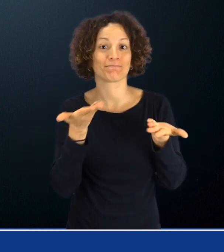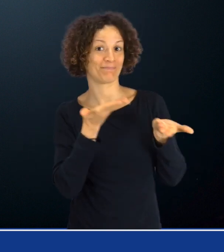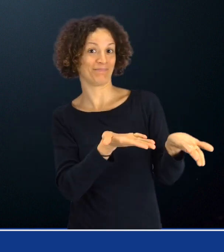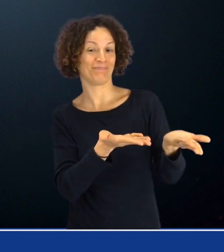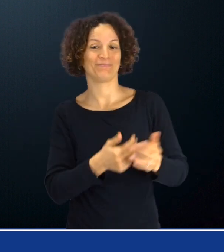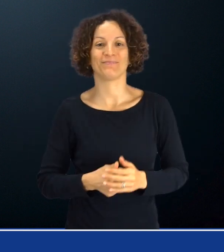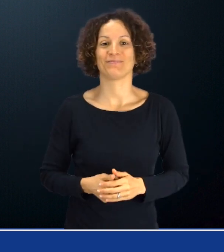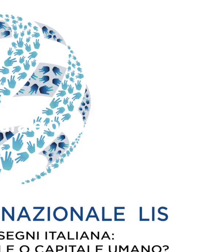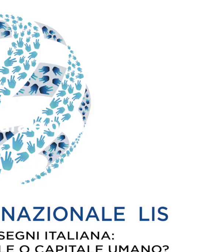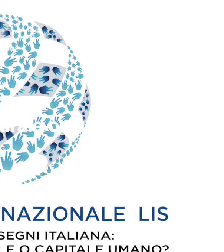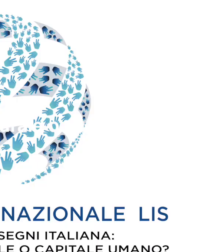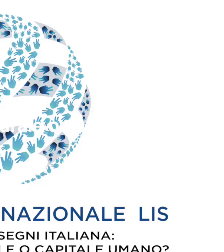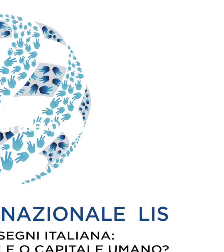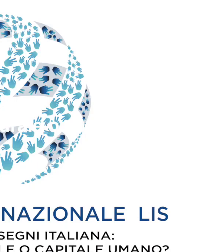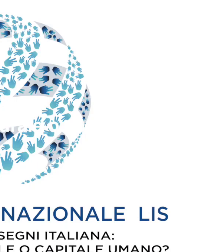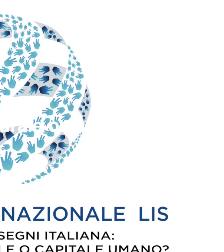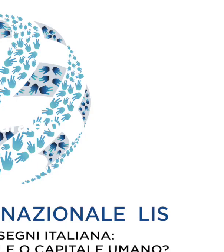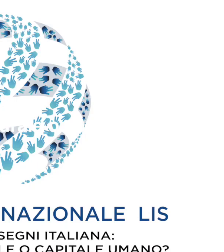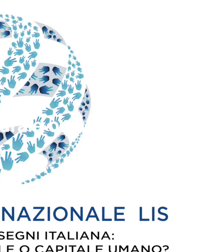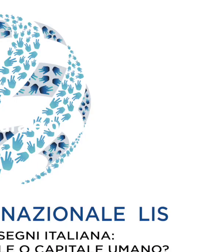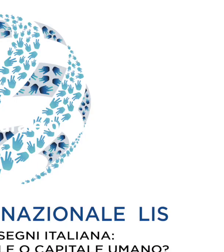patrimonio culturale o capitale umano